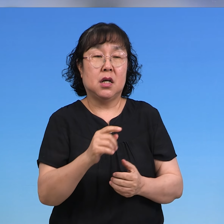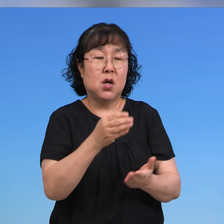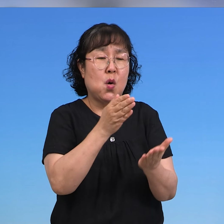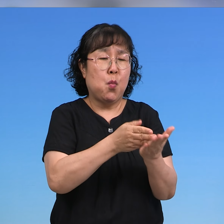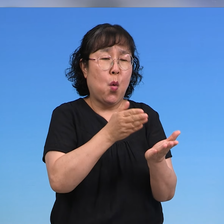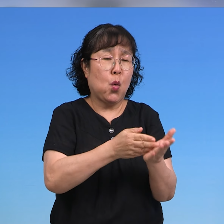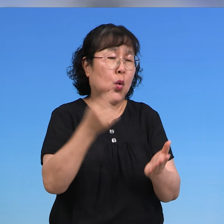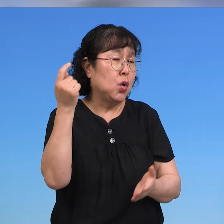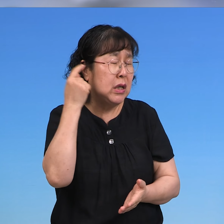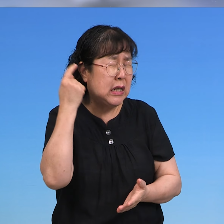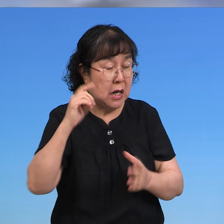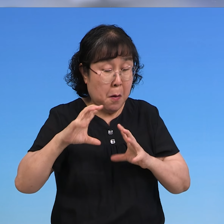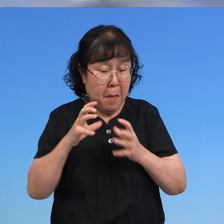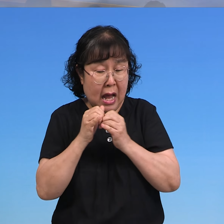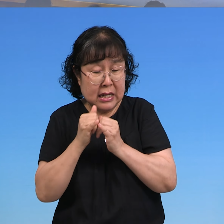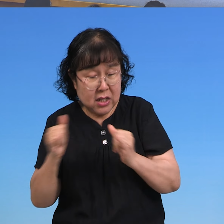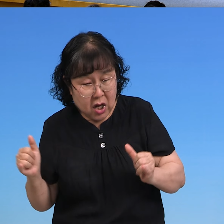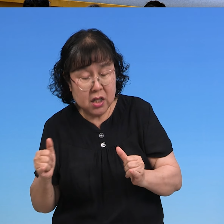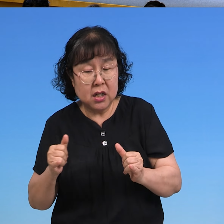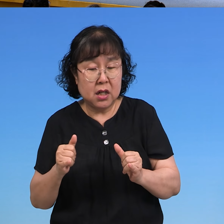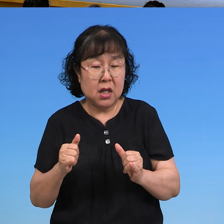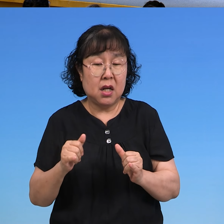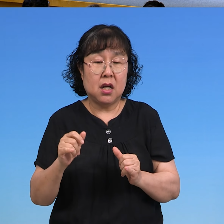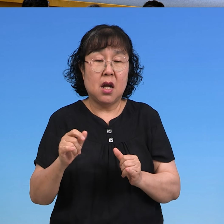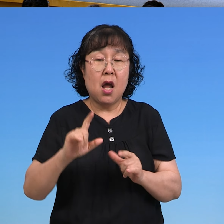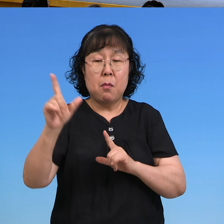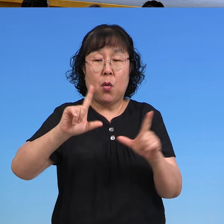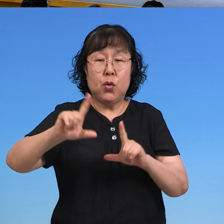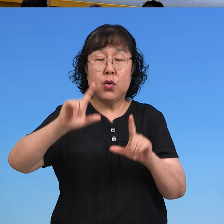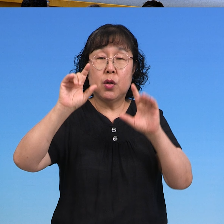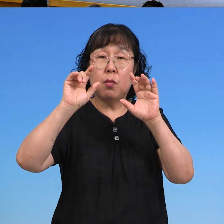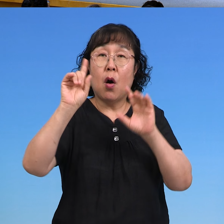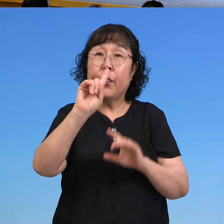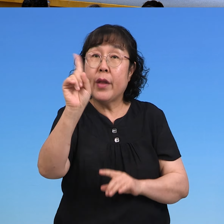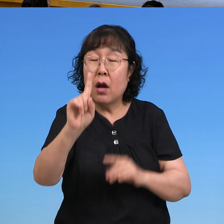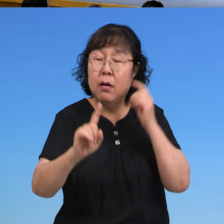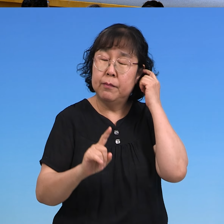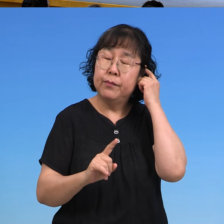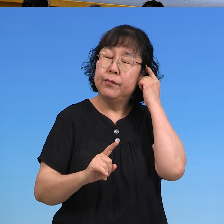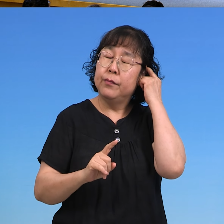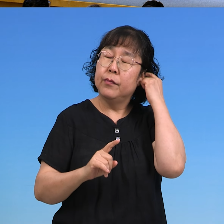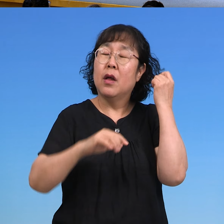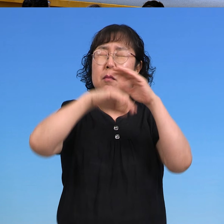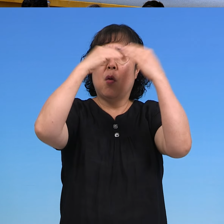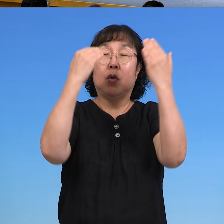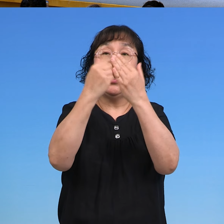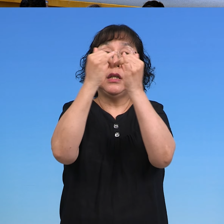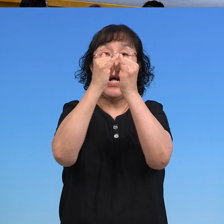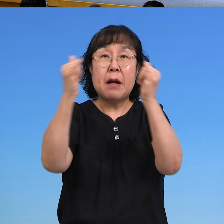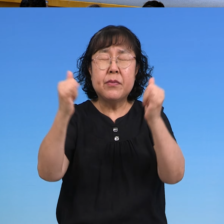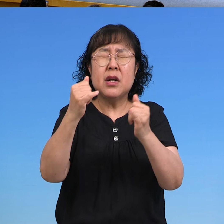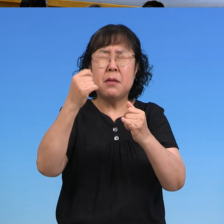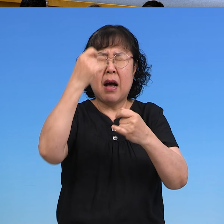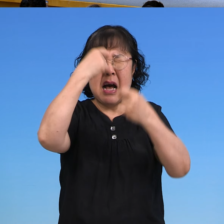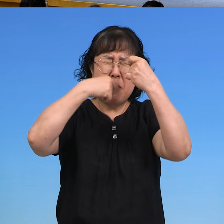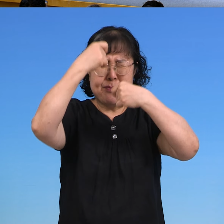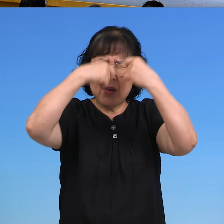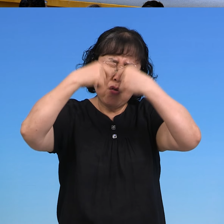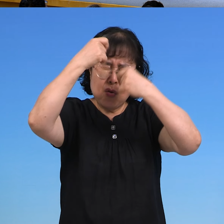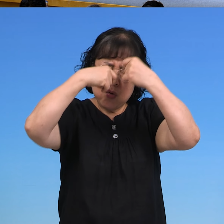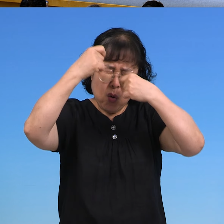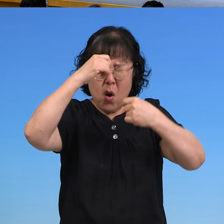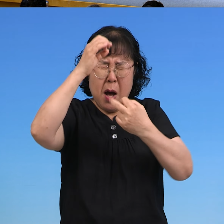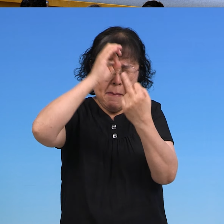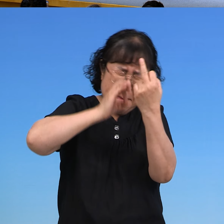받은 백성들을 보십시오. 민수기 14장 1절, 온 회중이 소리를 높여 부르짖으며 백성이 밤새도록